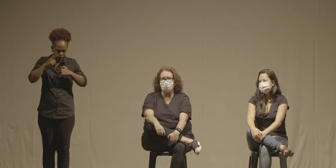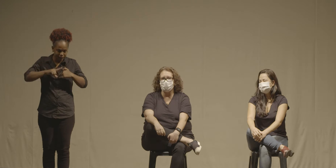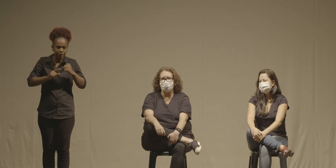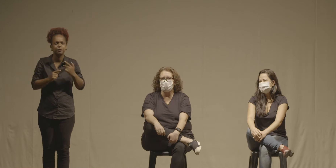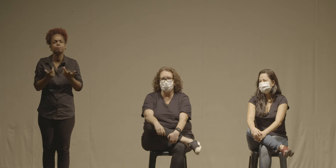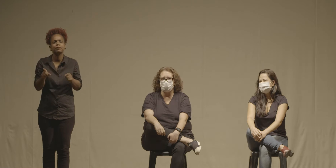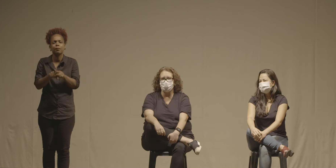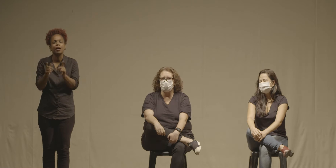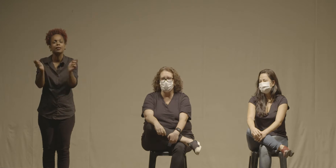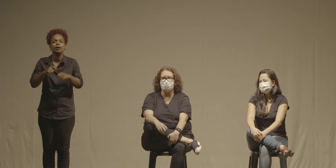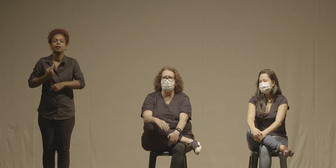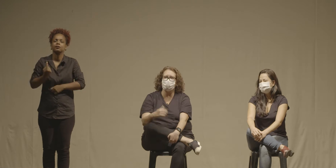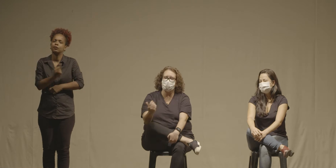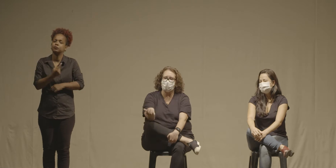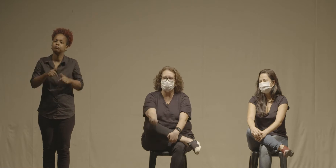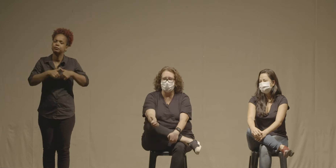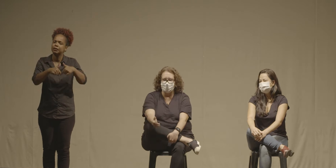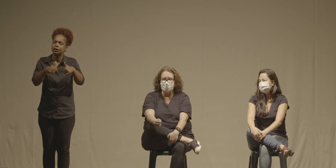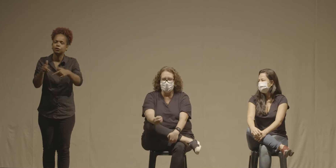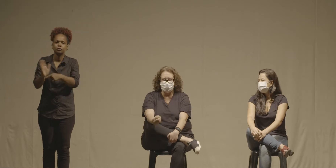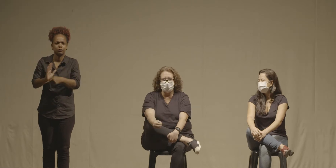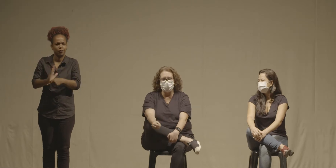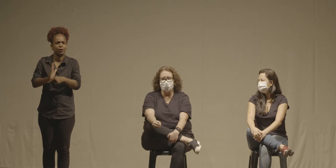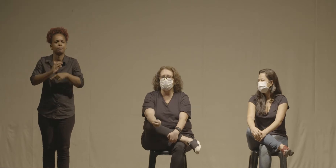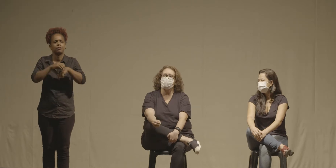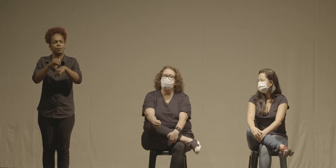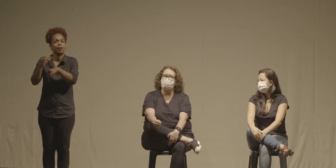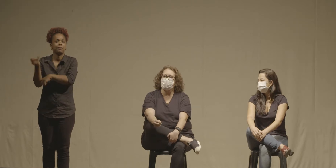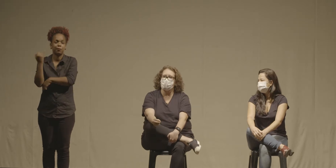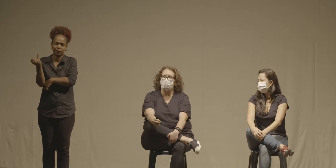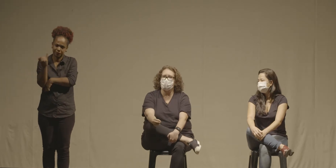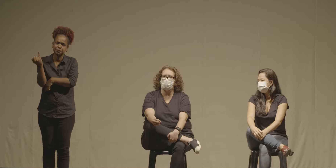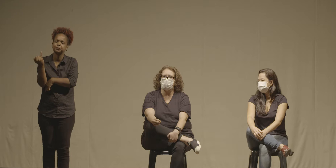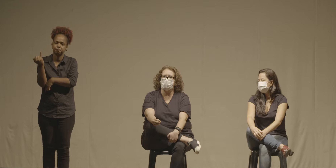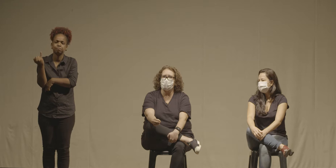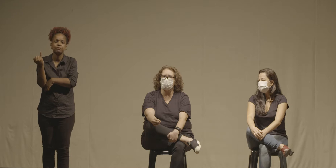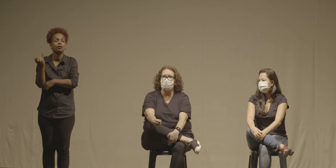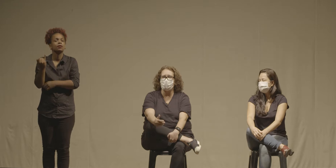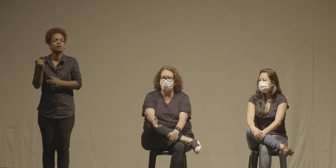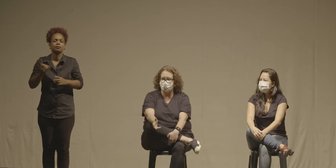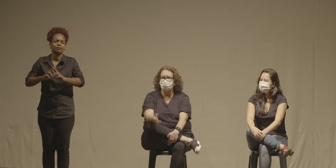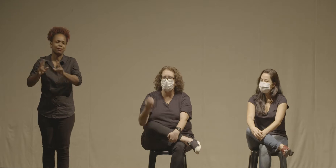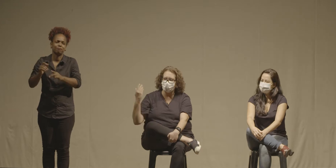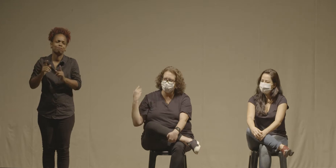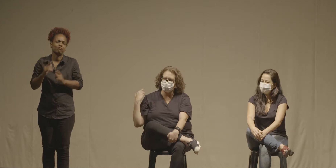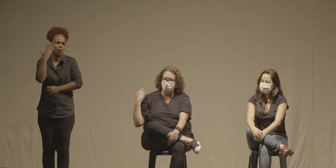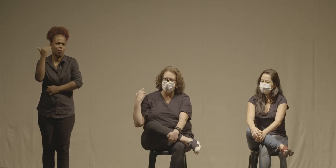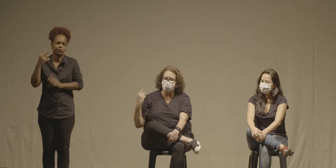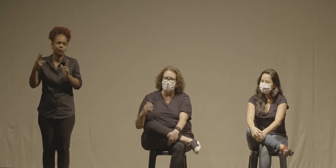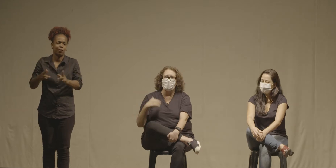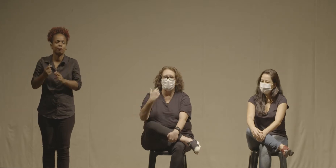uma possibilidade da gente fazer com que histórias tão importantes e que não são conhecidas como